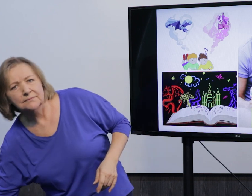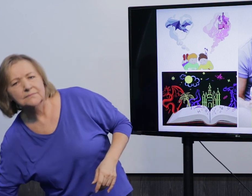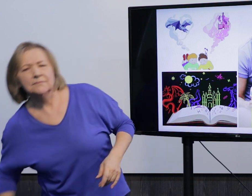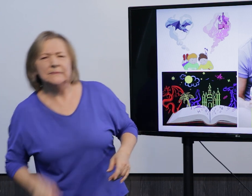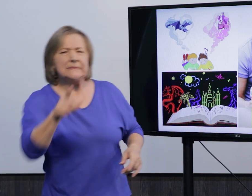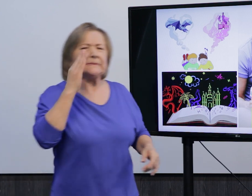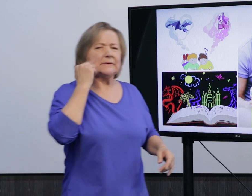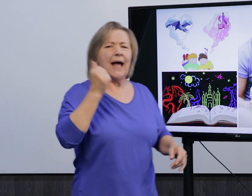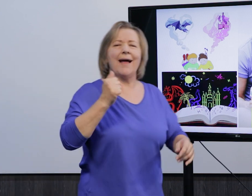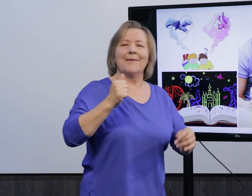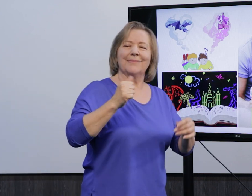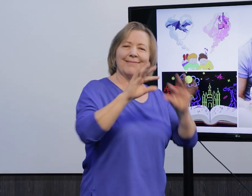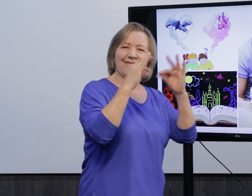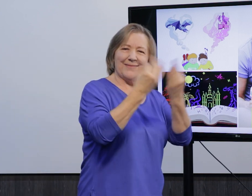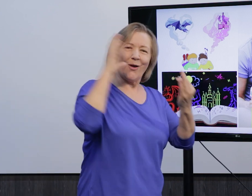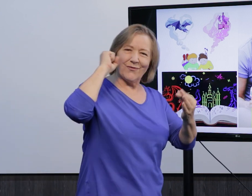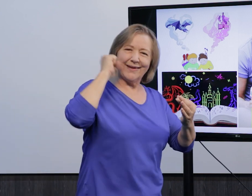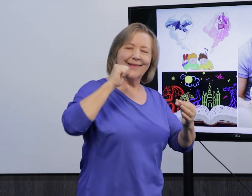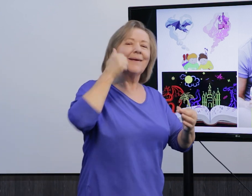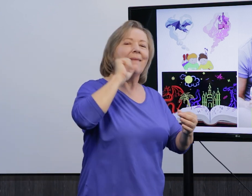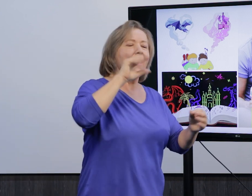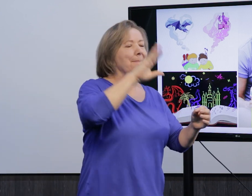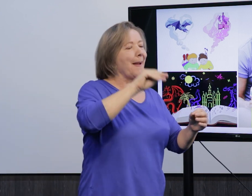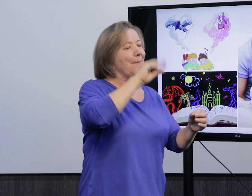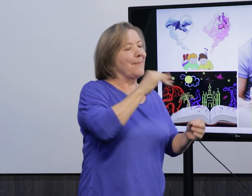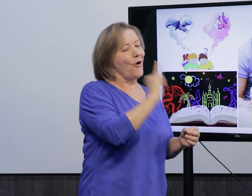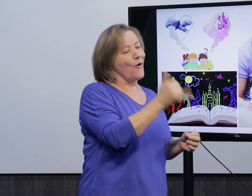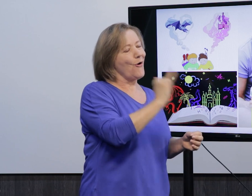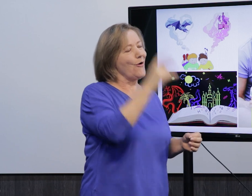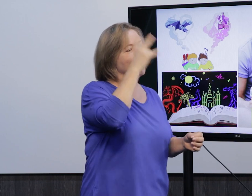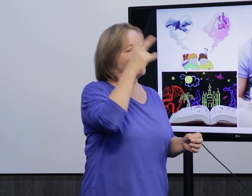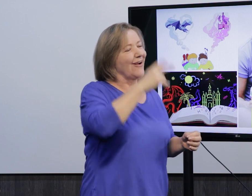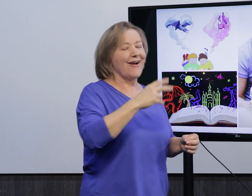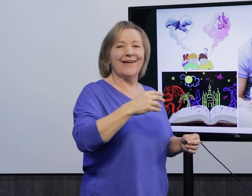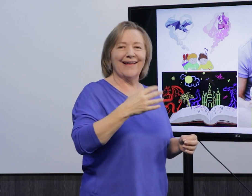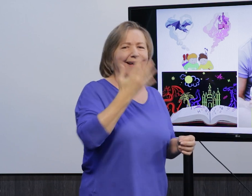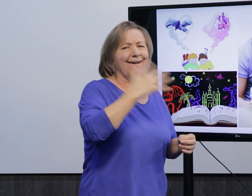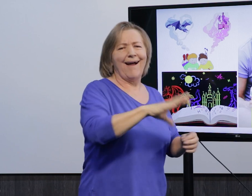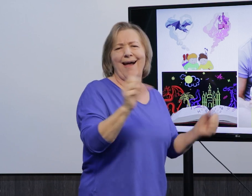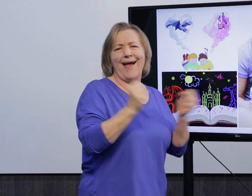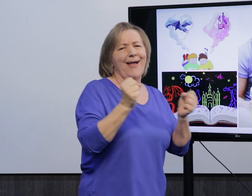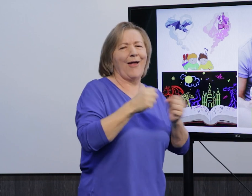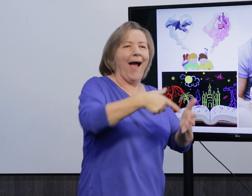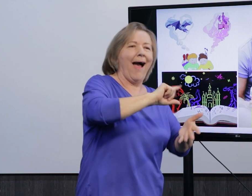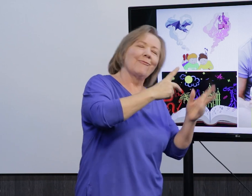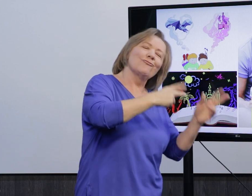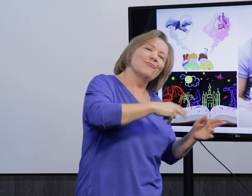né a família de ouvintes a mãe sempre conta história para seus filhos e as Crianças adoram né Na hora de dormir né